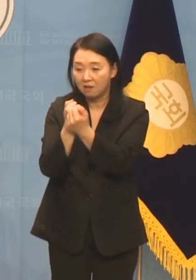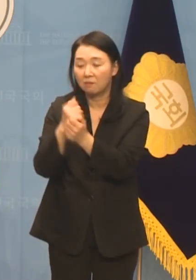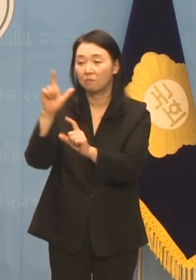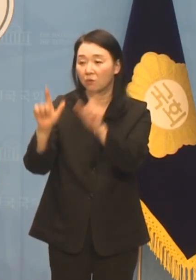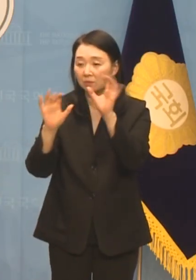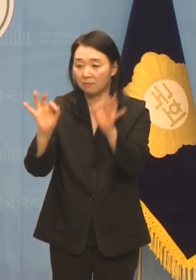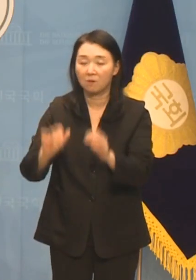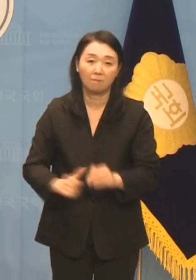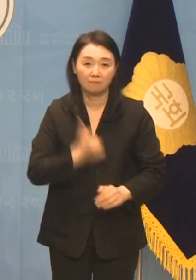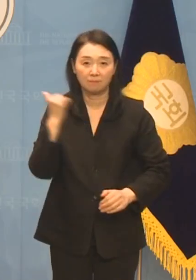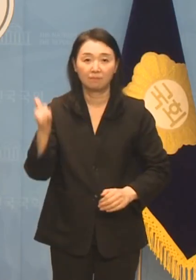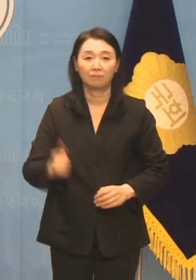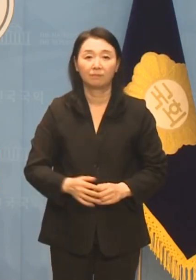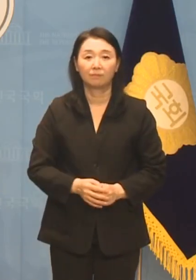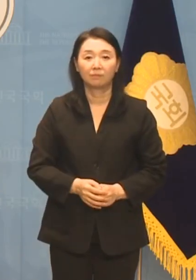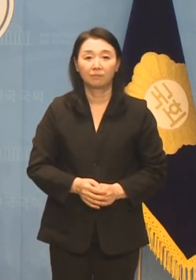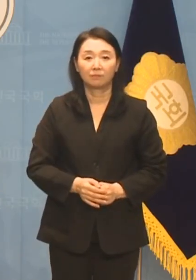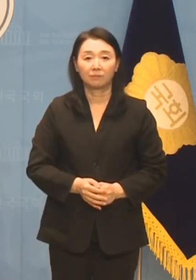분노하고 있습니다.